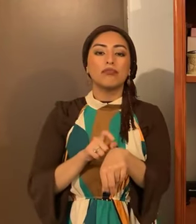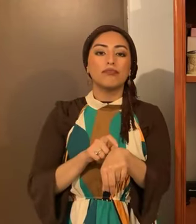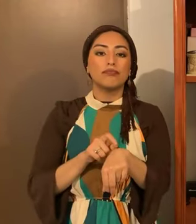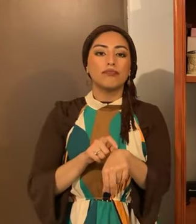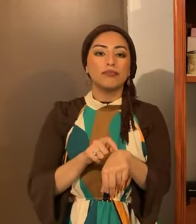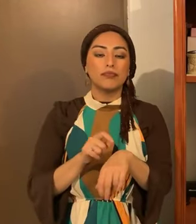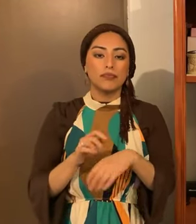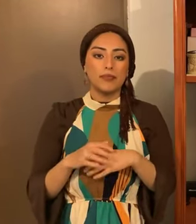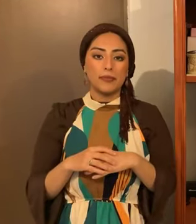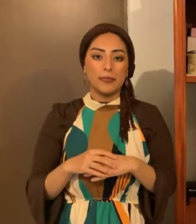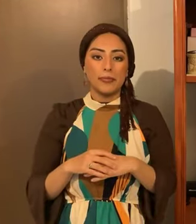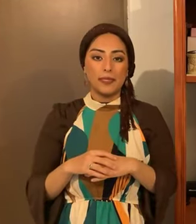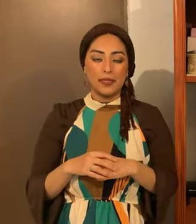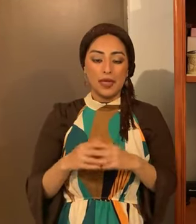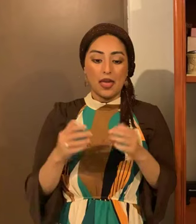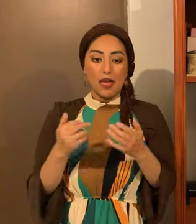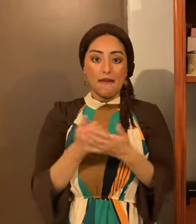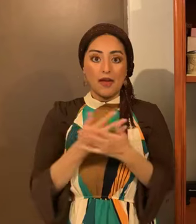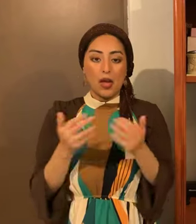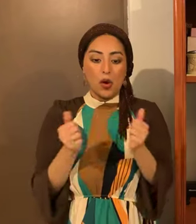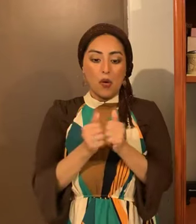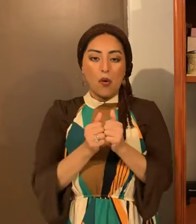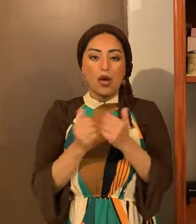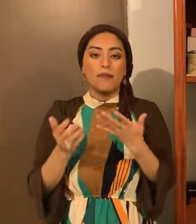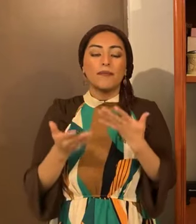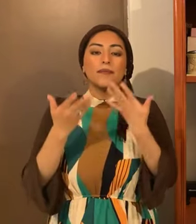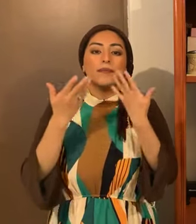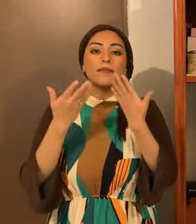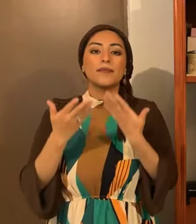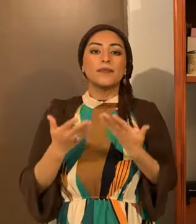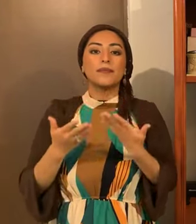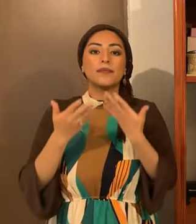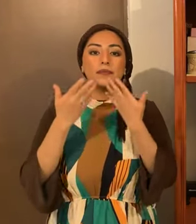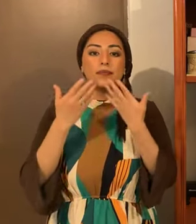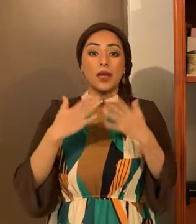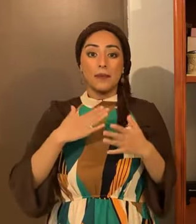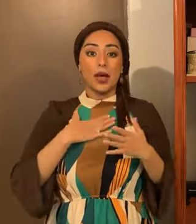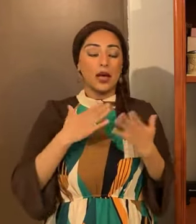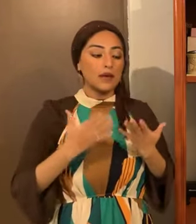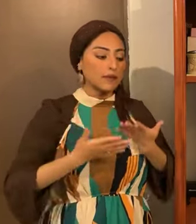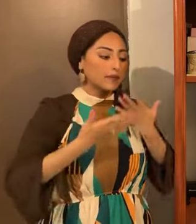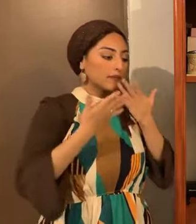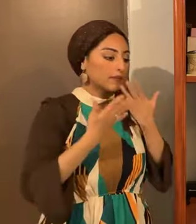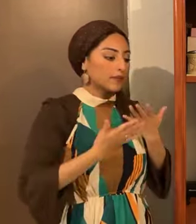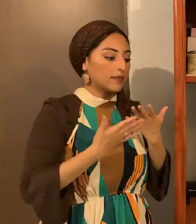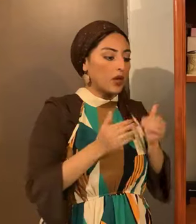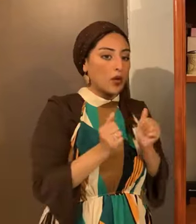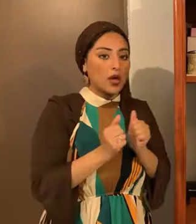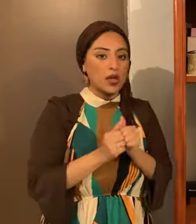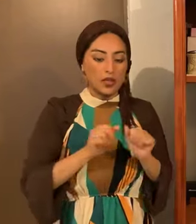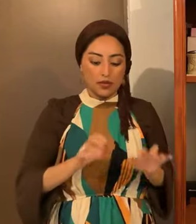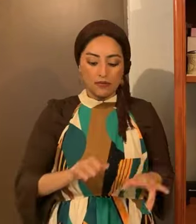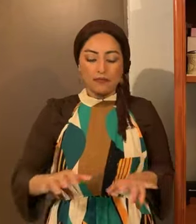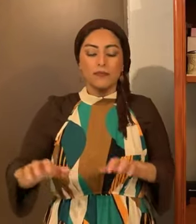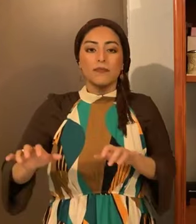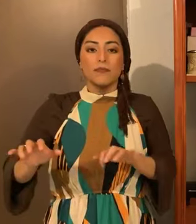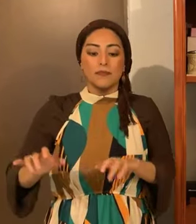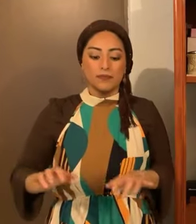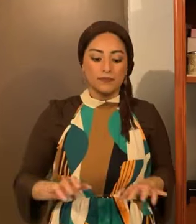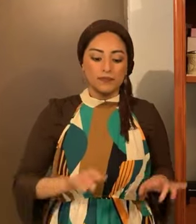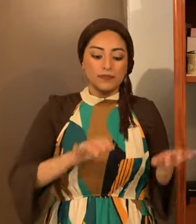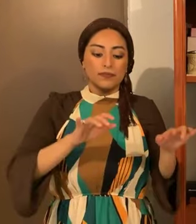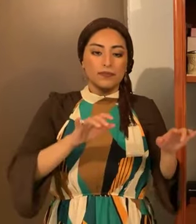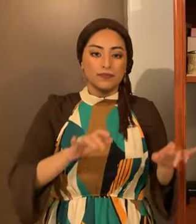y todo va conforme a la respiración. Entonces, puede haber sonado así.